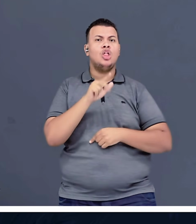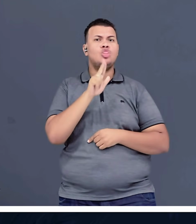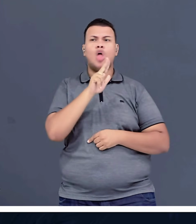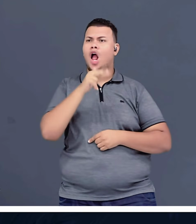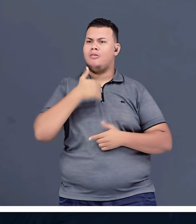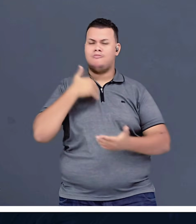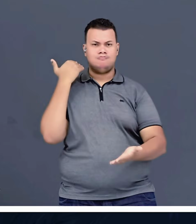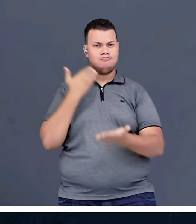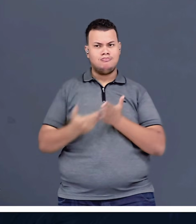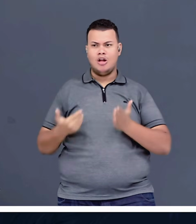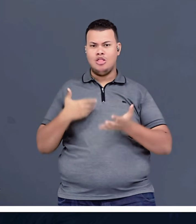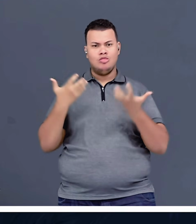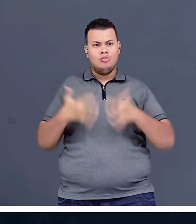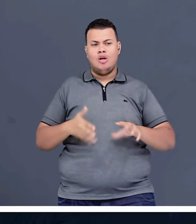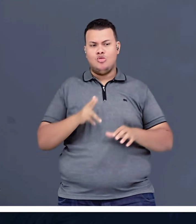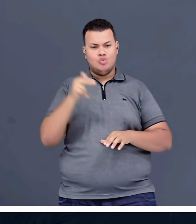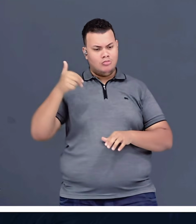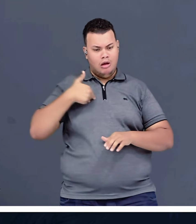Nunca mais eu entro nisso.